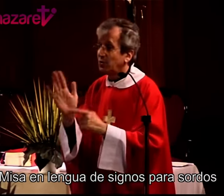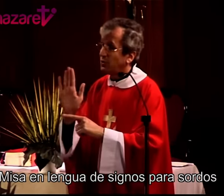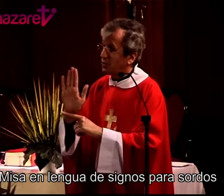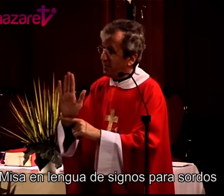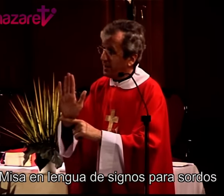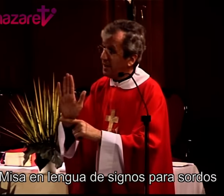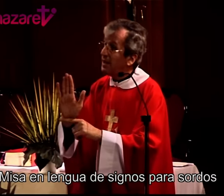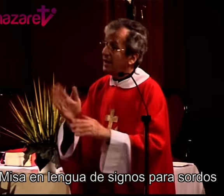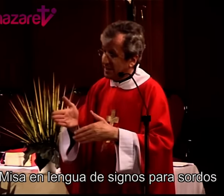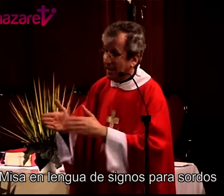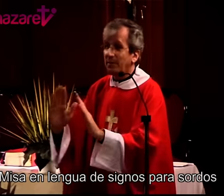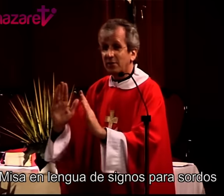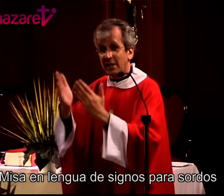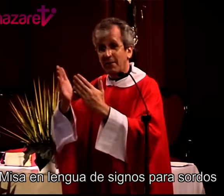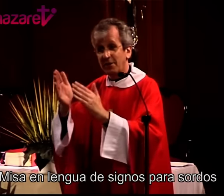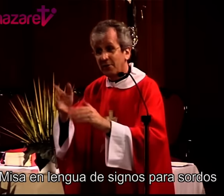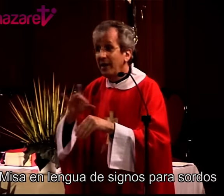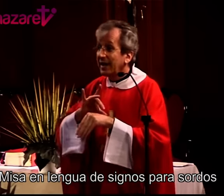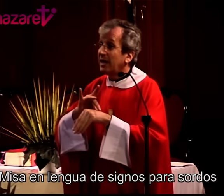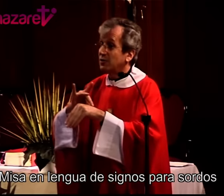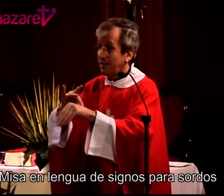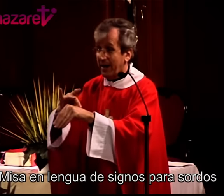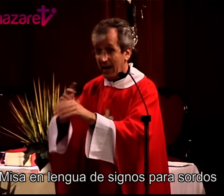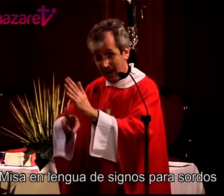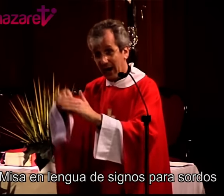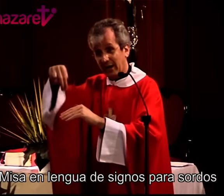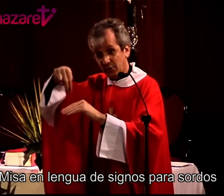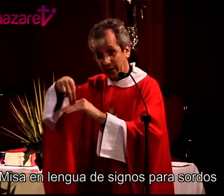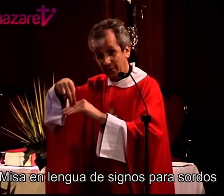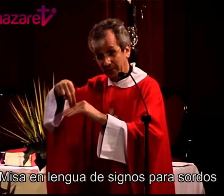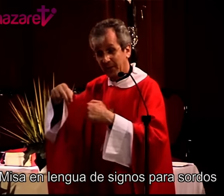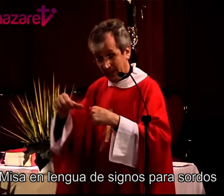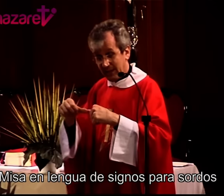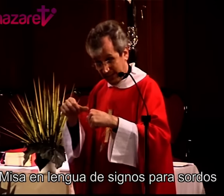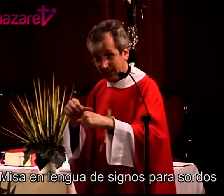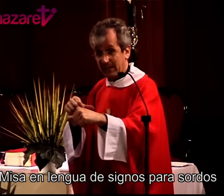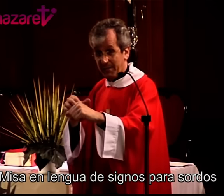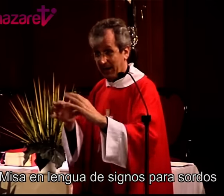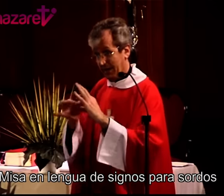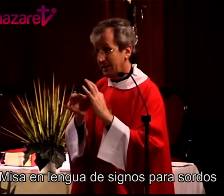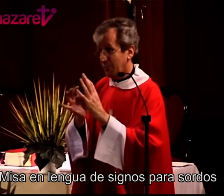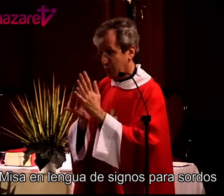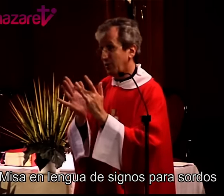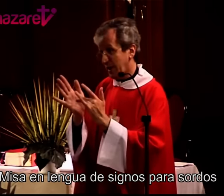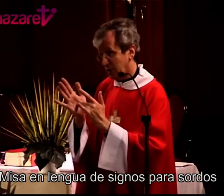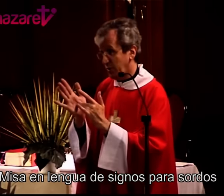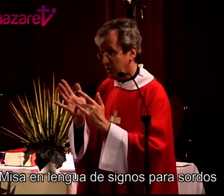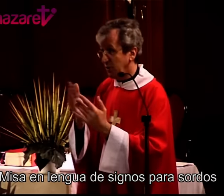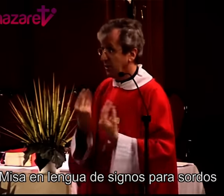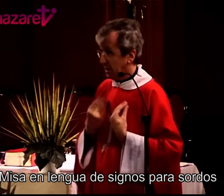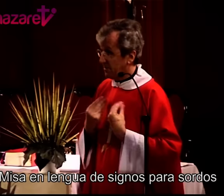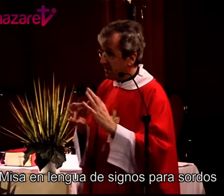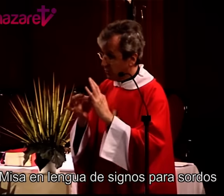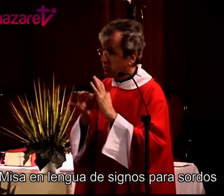que Jesús nos ofrece, ese camino de salvación que nos llevará a la resurrección. Si esta semana estamos unidos a